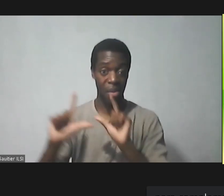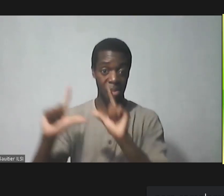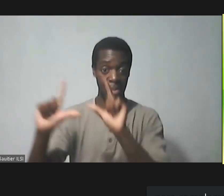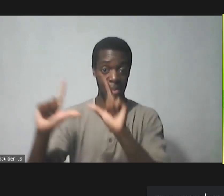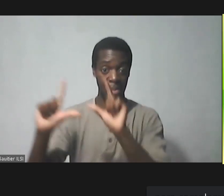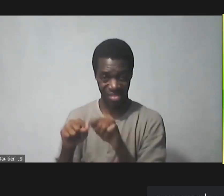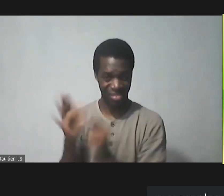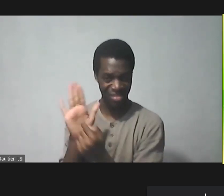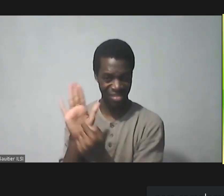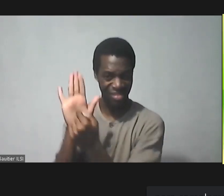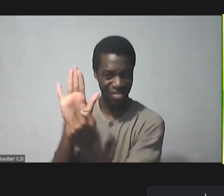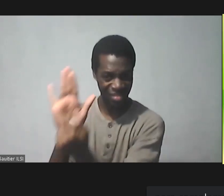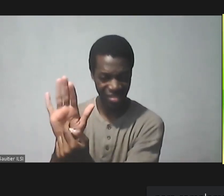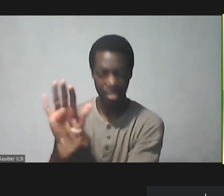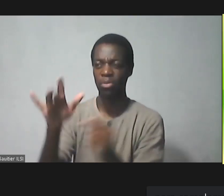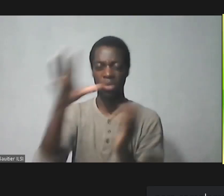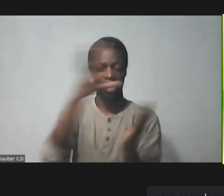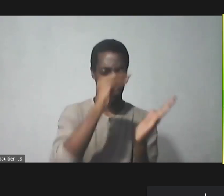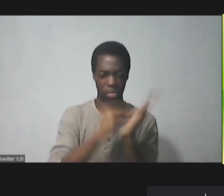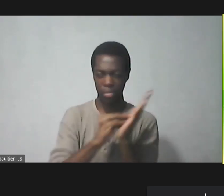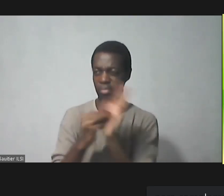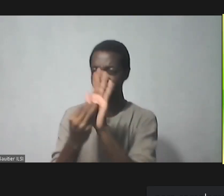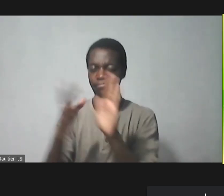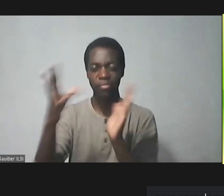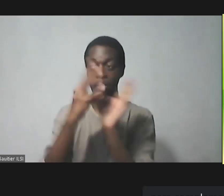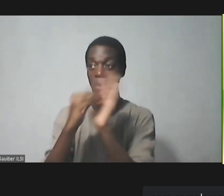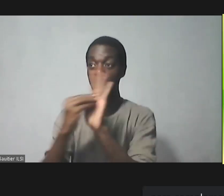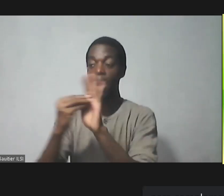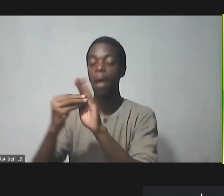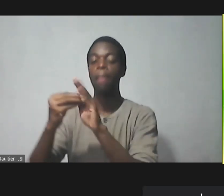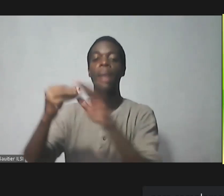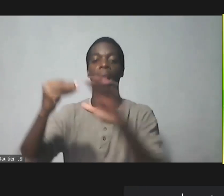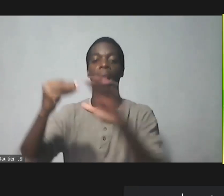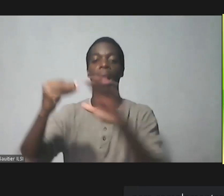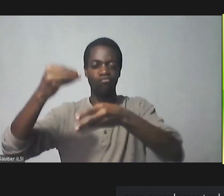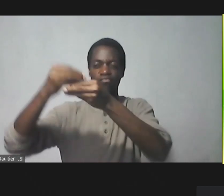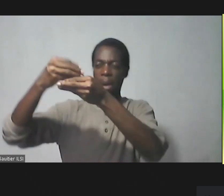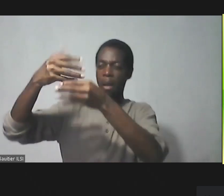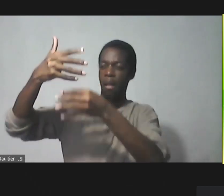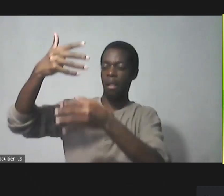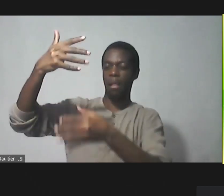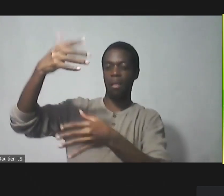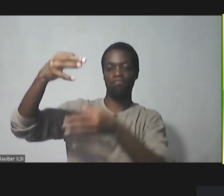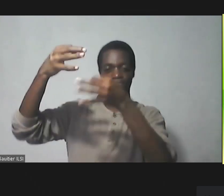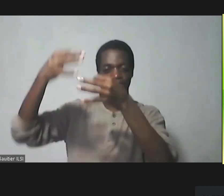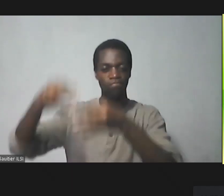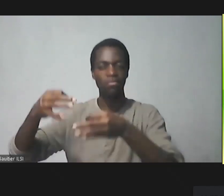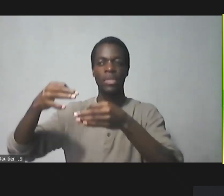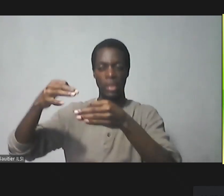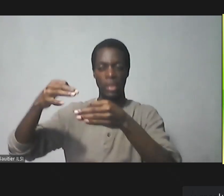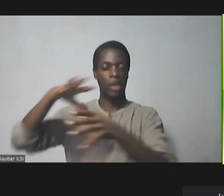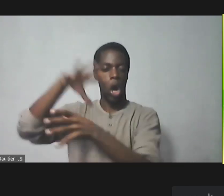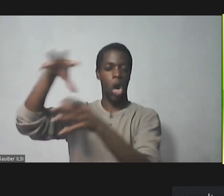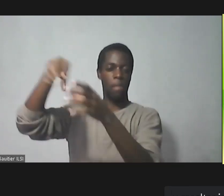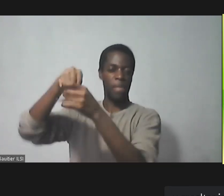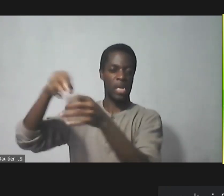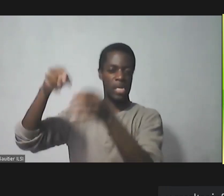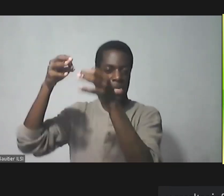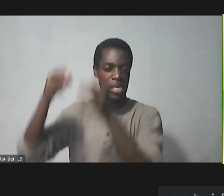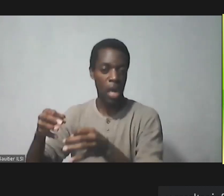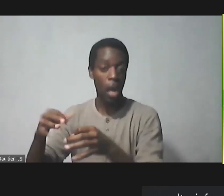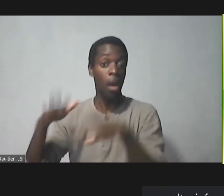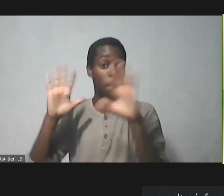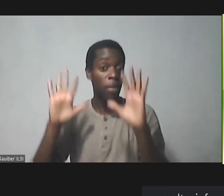puede complementar muy bien los datos cuantitativos y resaltar información que no se puede capturar de